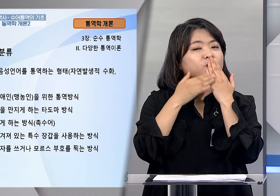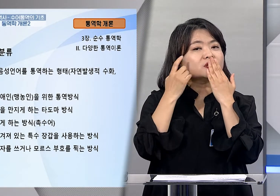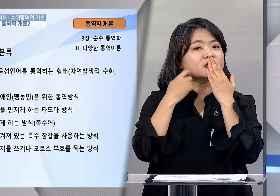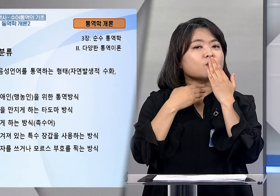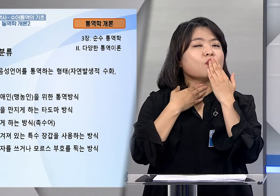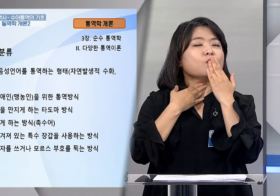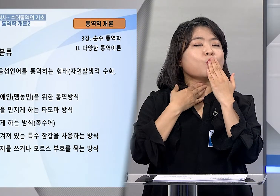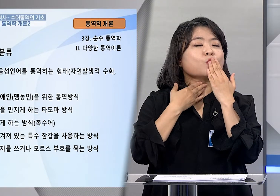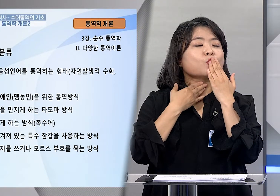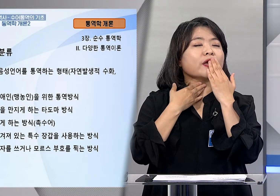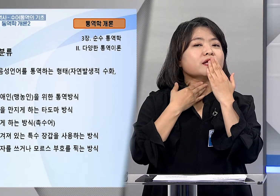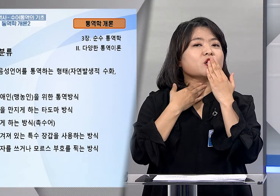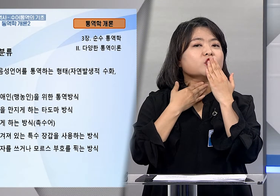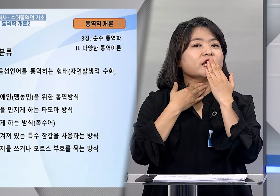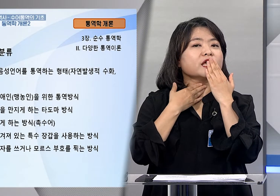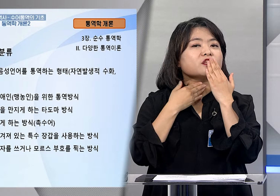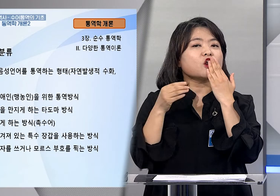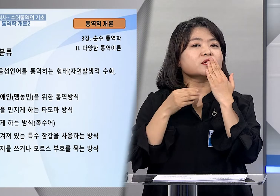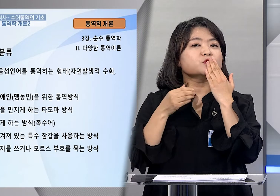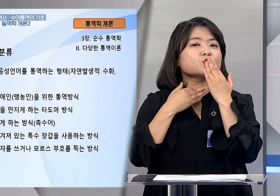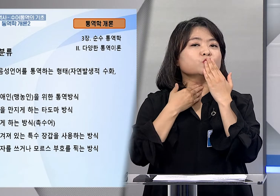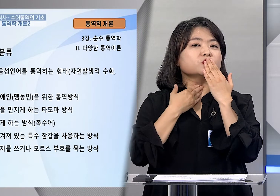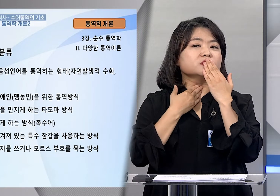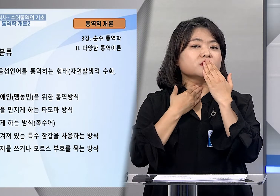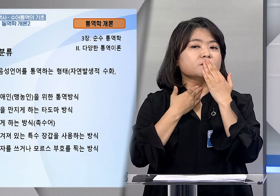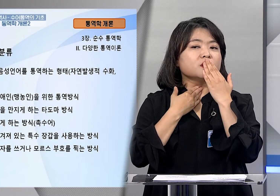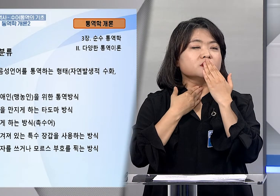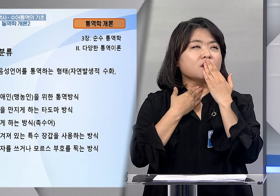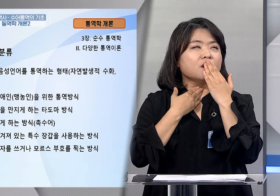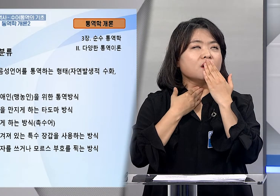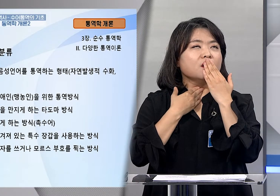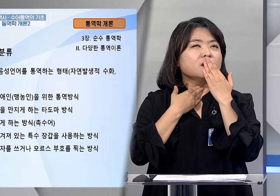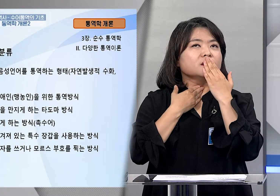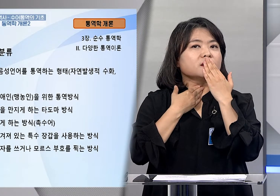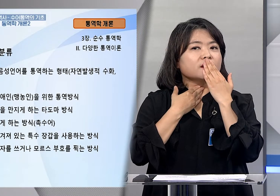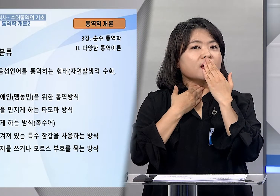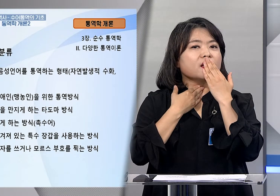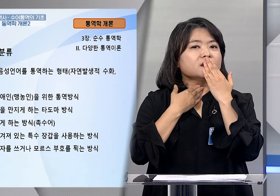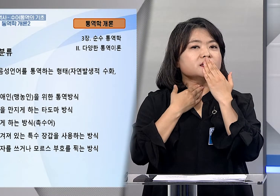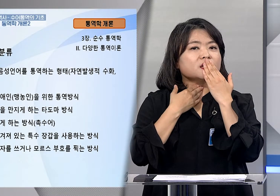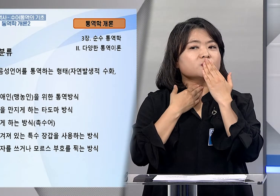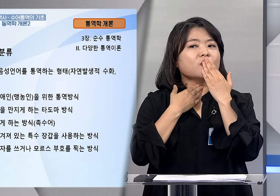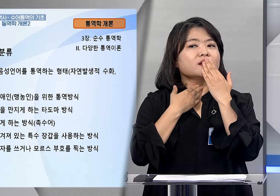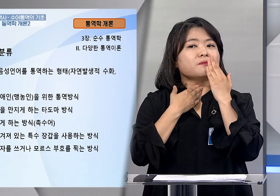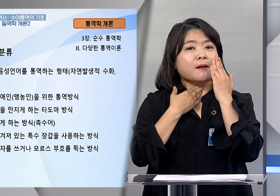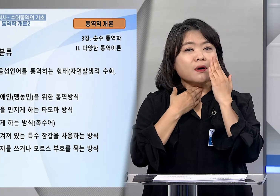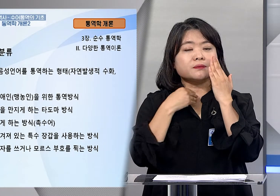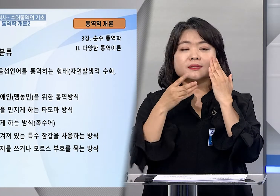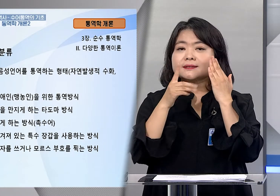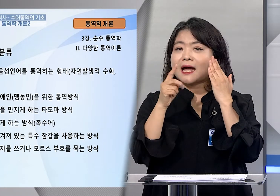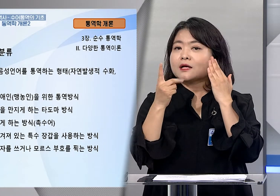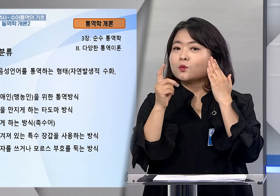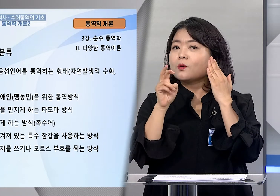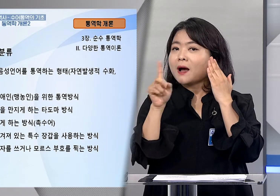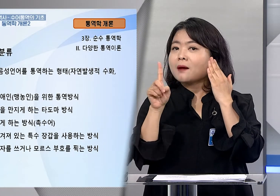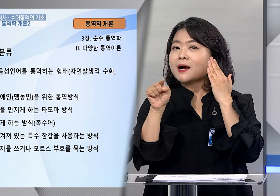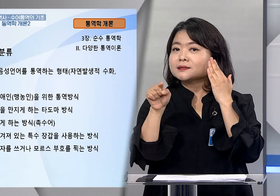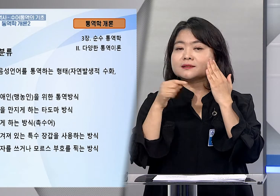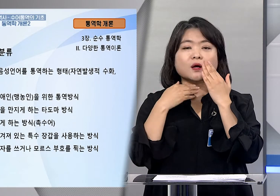느끼고 목의 성대의 떨림을 손으로 느끼면서 이렇게 의사소통하는 방법을 타도마 방식이라고